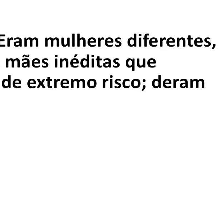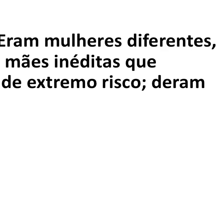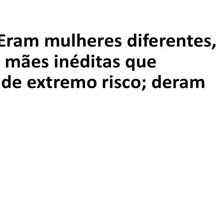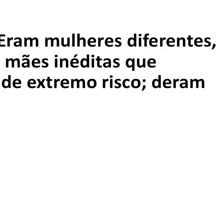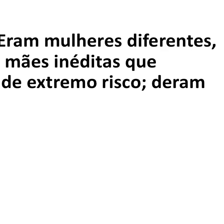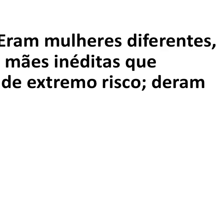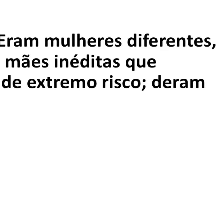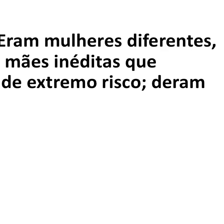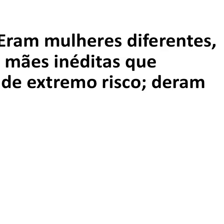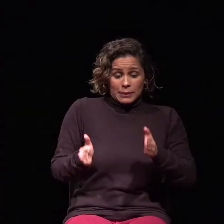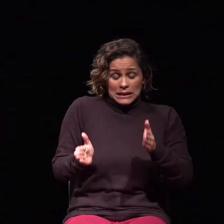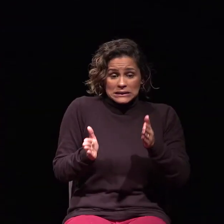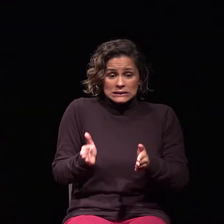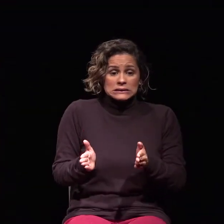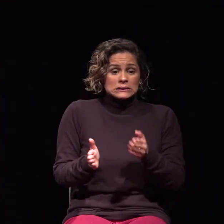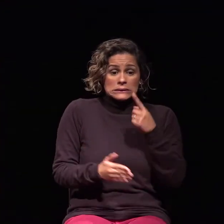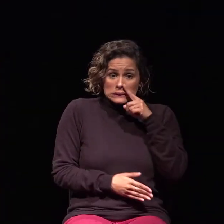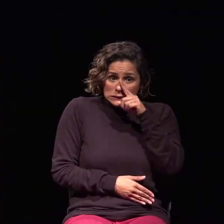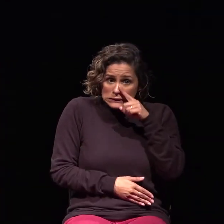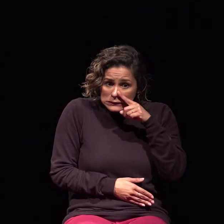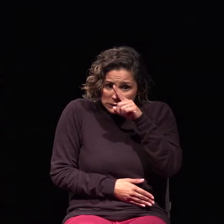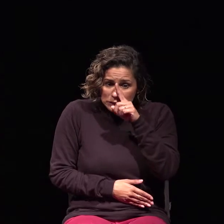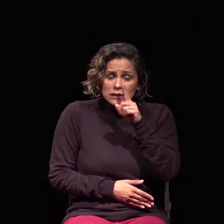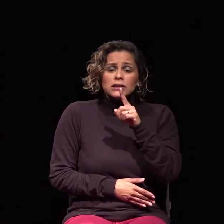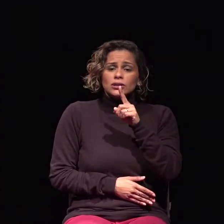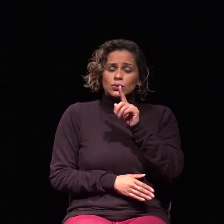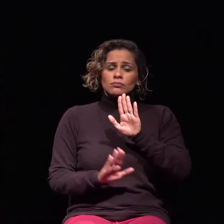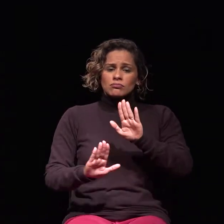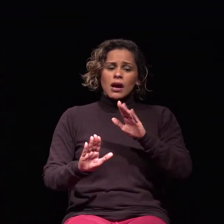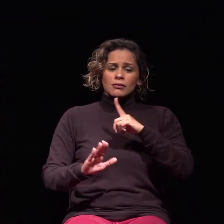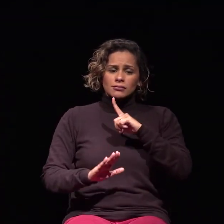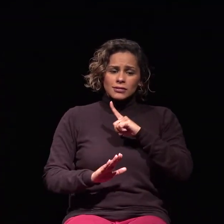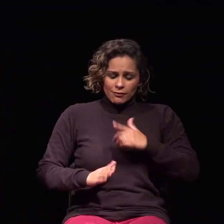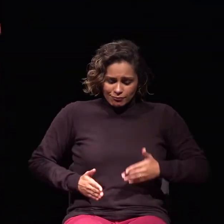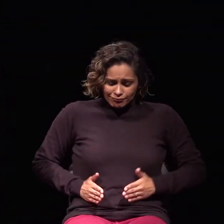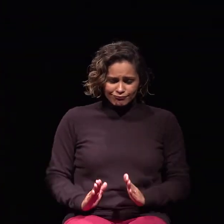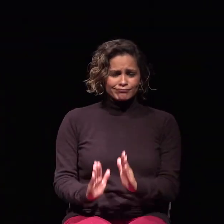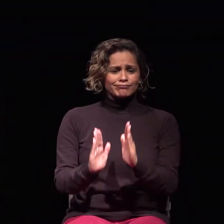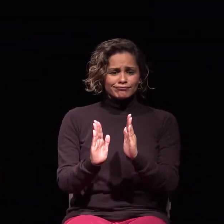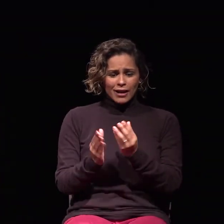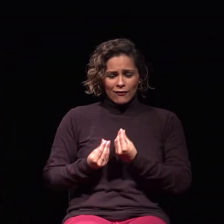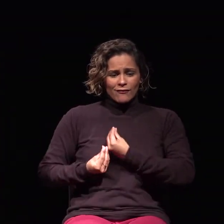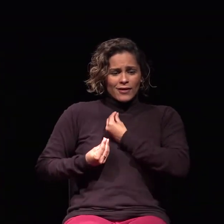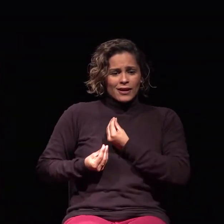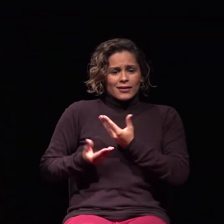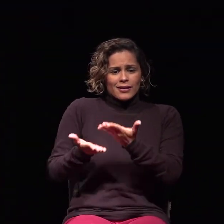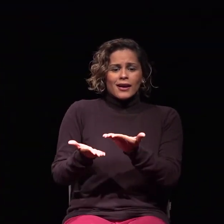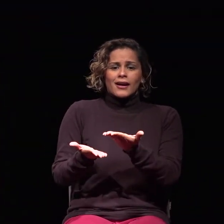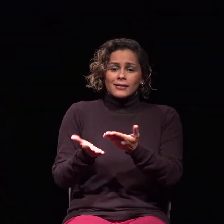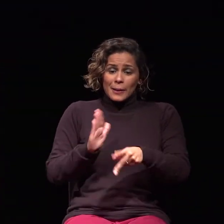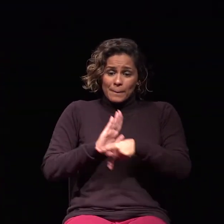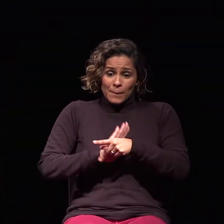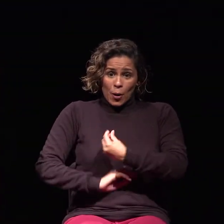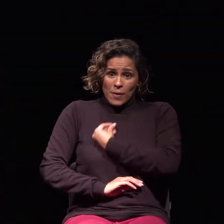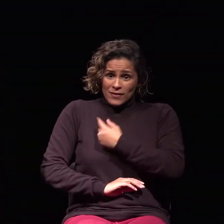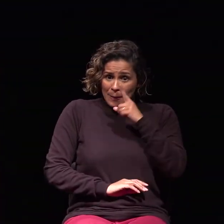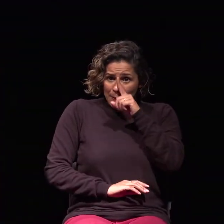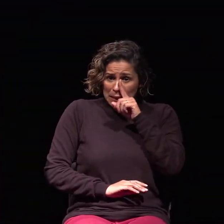de extremo risco, deram vida, tendo já exposto a sua própria vida. Quer